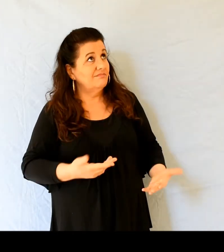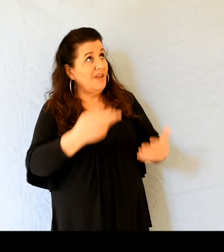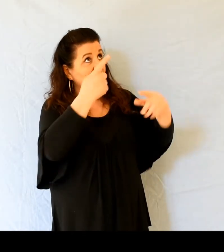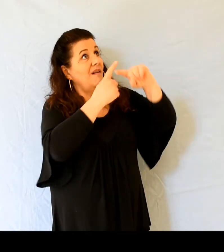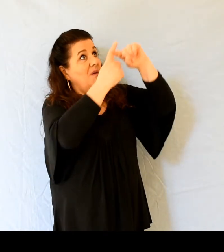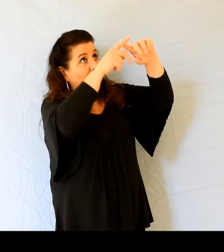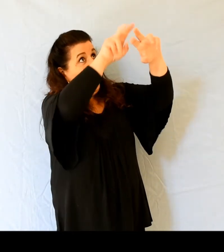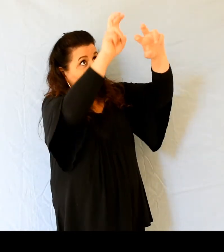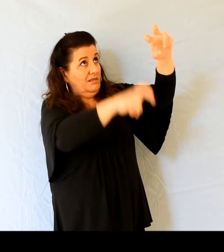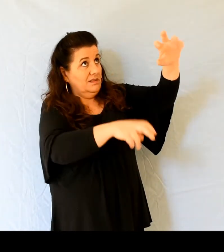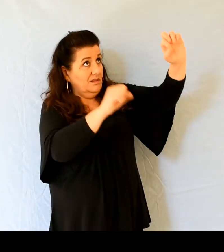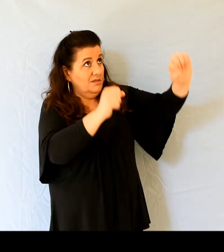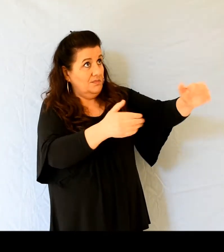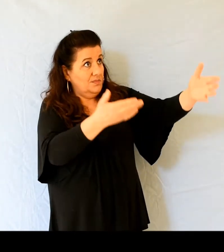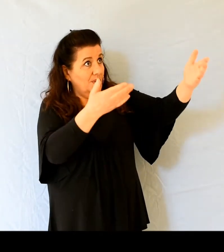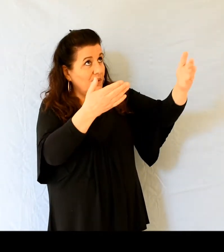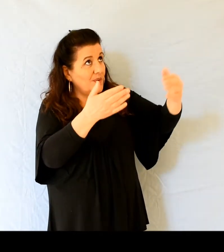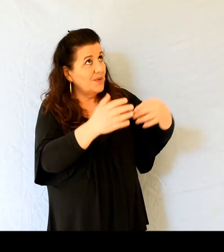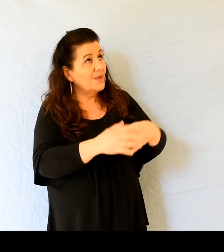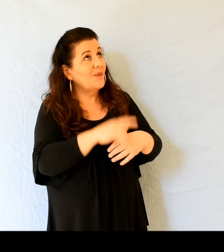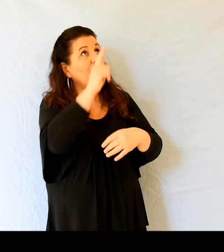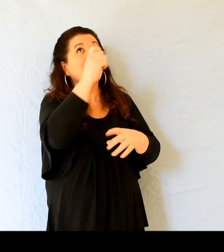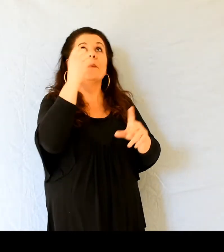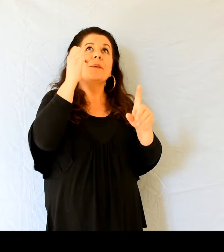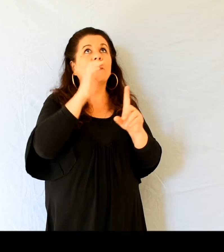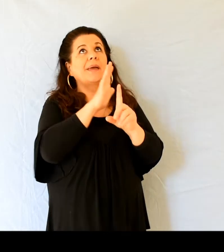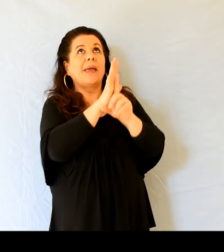croix. Le Christ, le roi d'Israël,